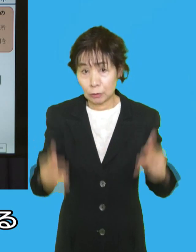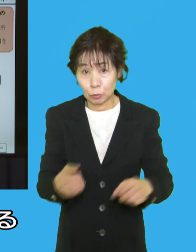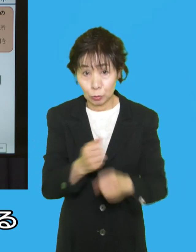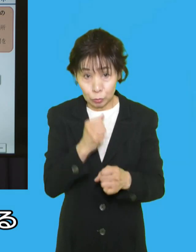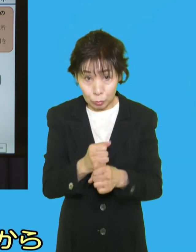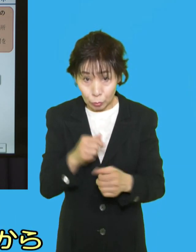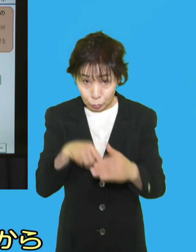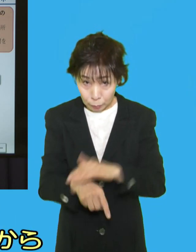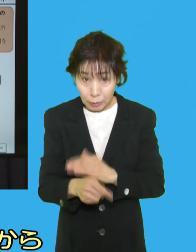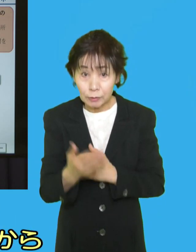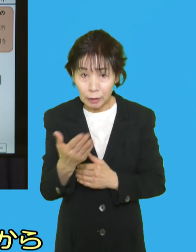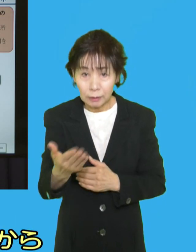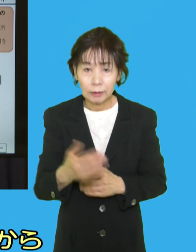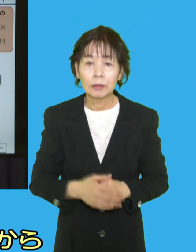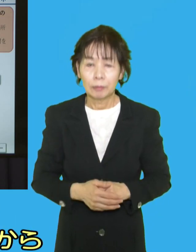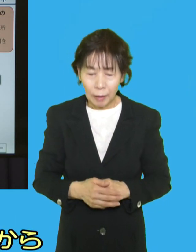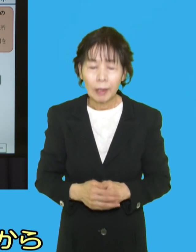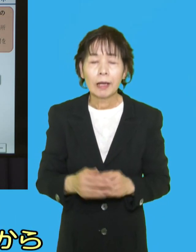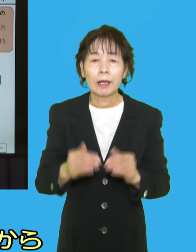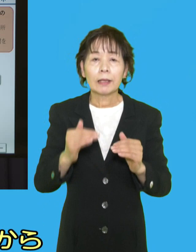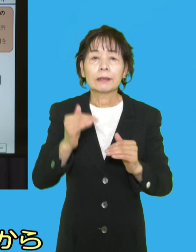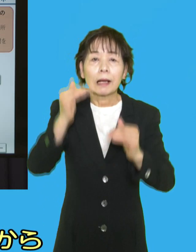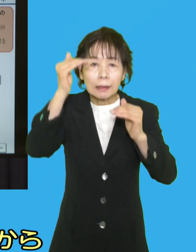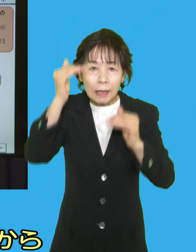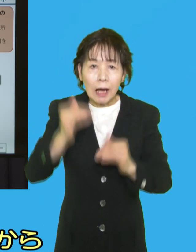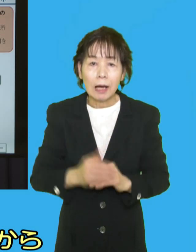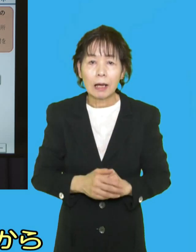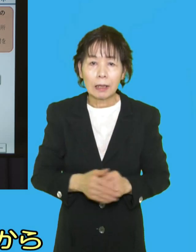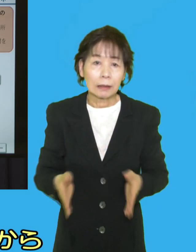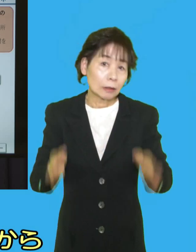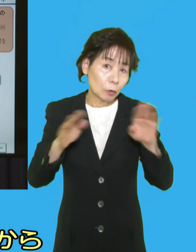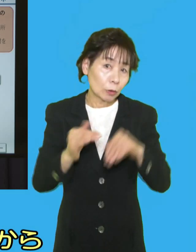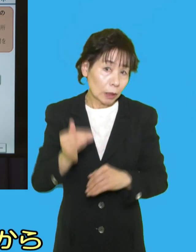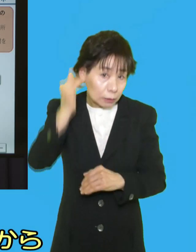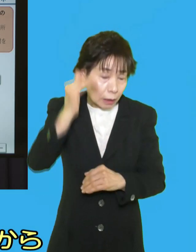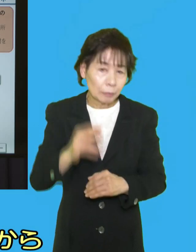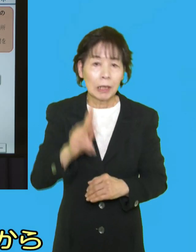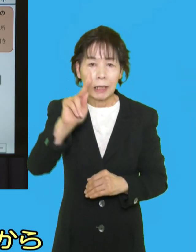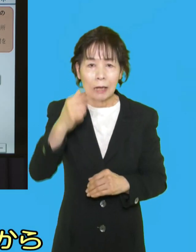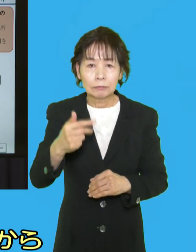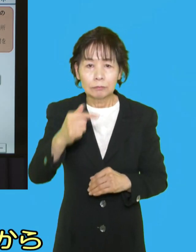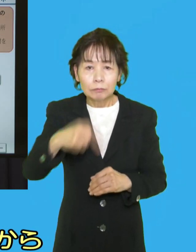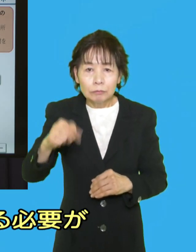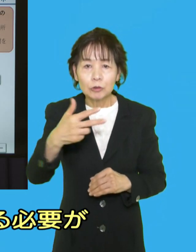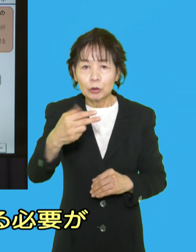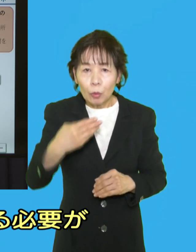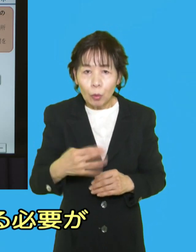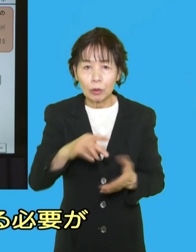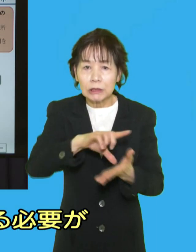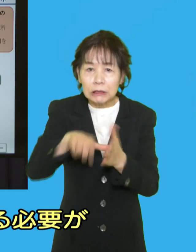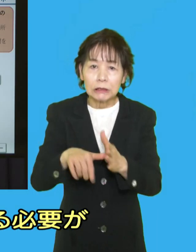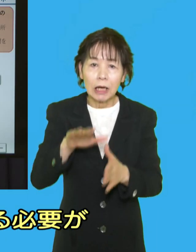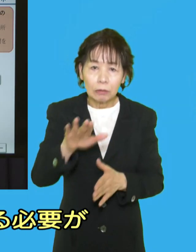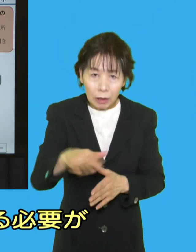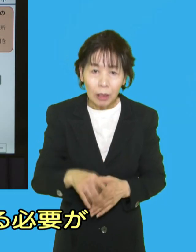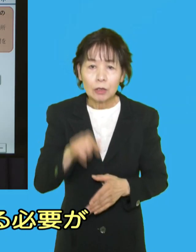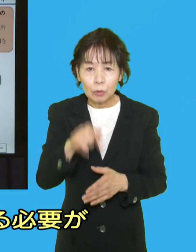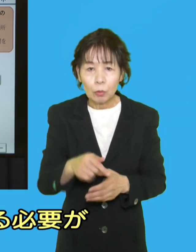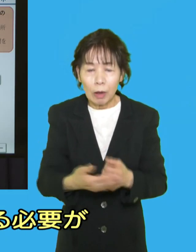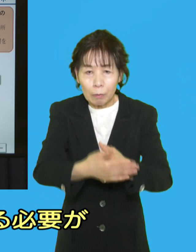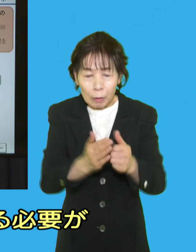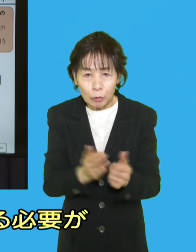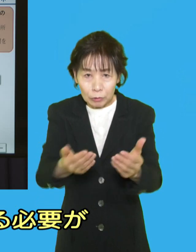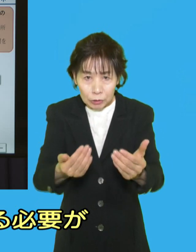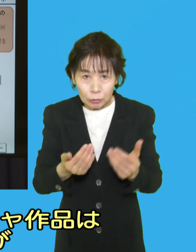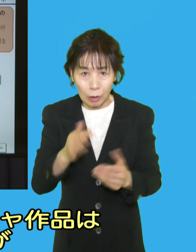ですか。 うん、まあ、高崎生というのはこの緩衝地域で、ありますから、もちろんそこは遵守する必要があるという